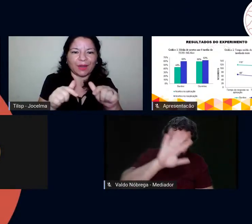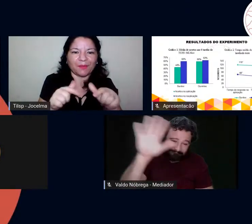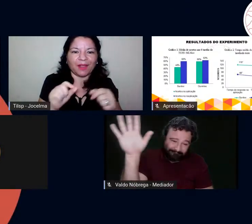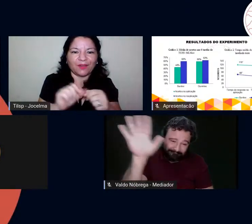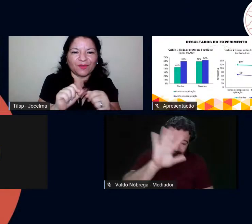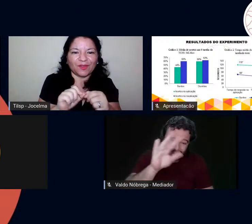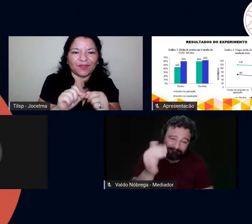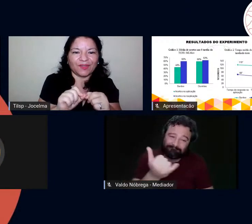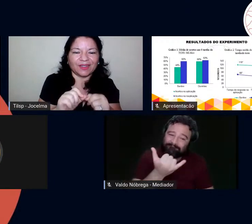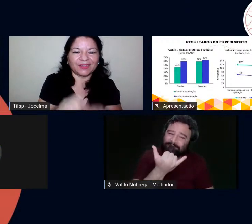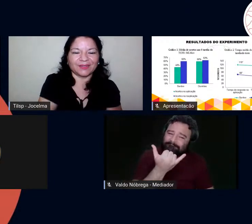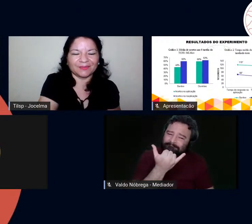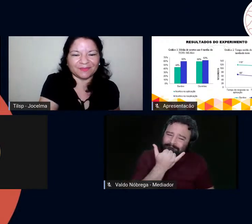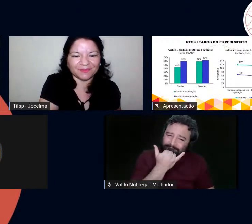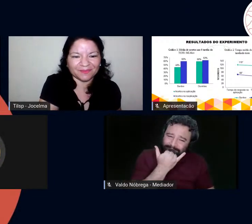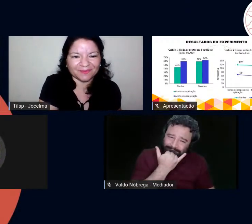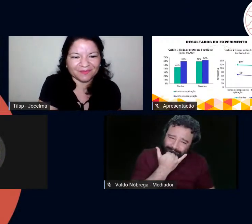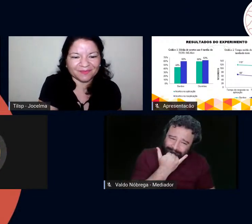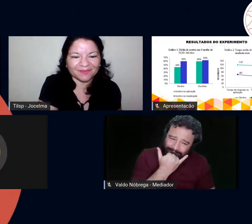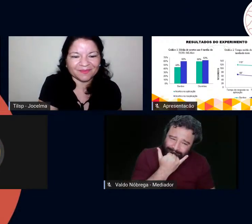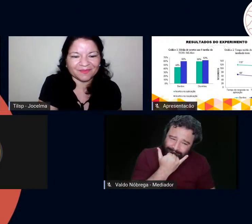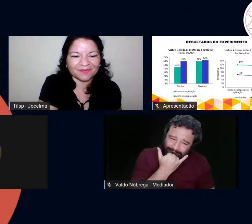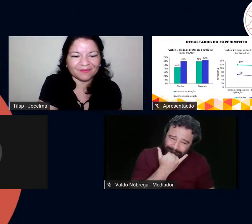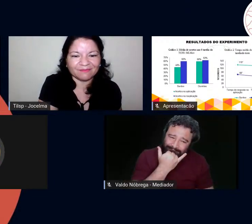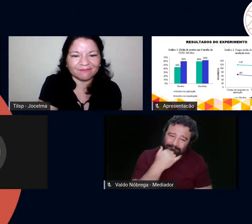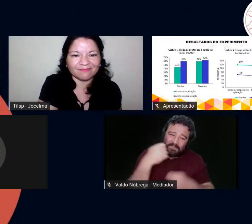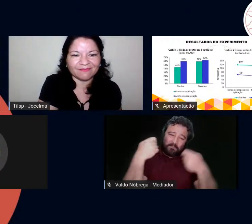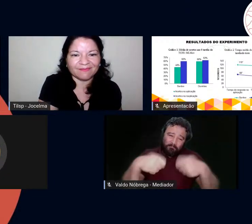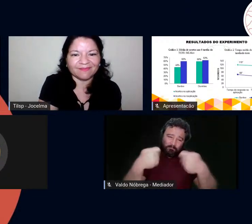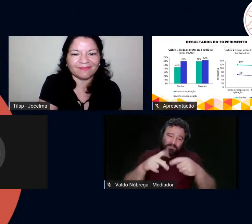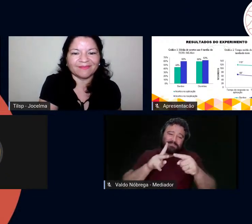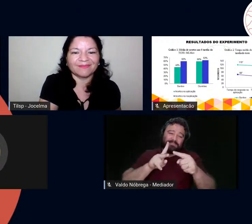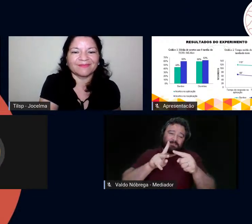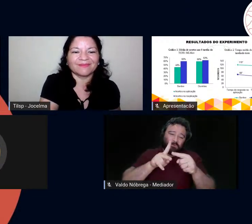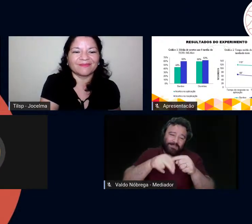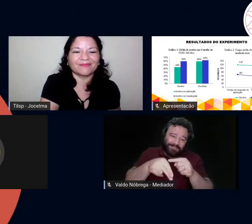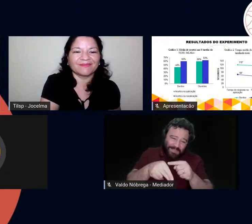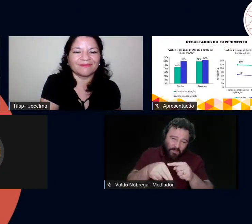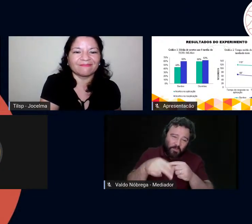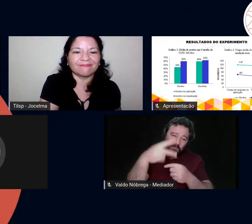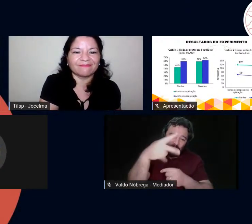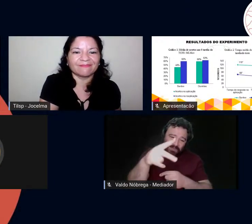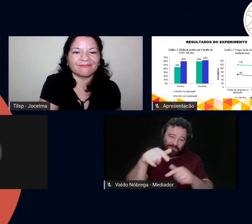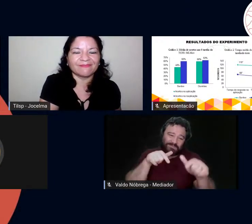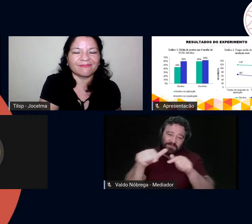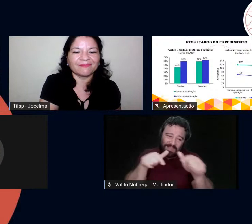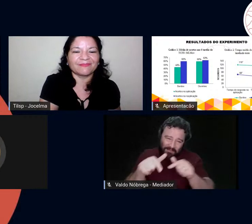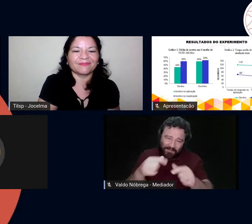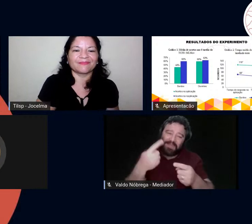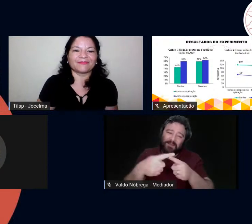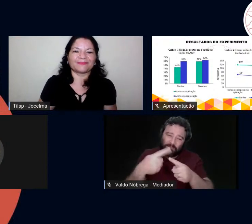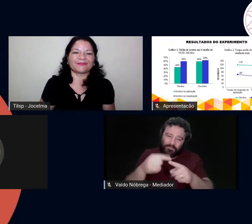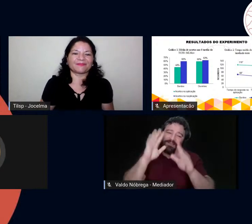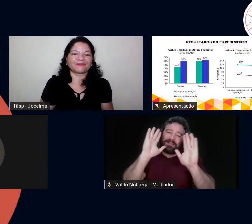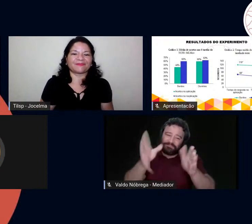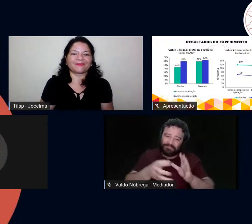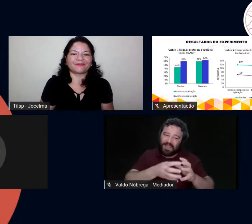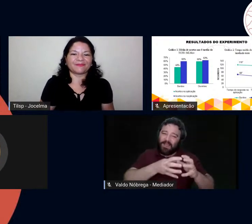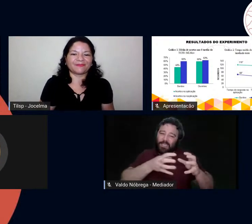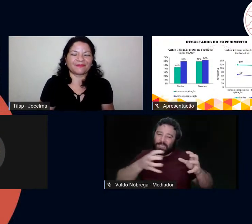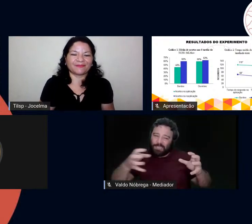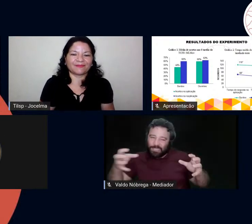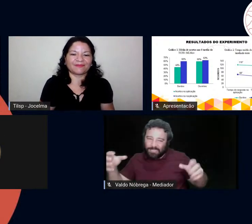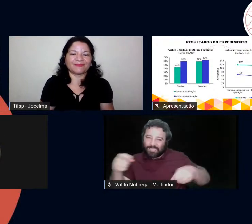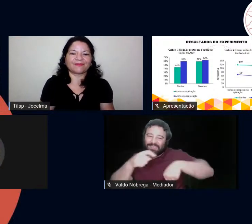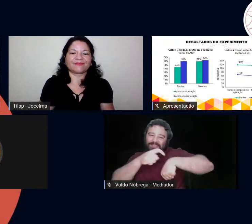o tipo de escrita como Adriana, Adriana, desculpe, Adriana, desculpe cortar o